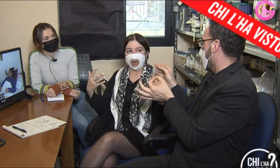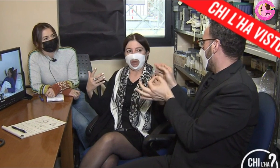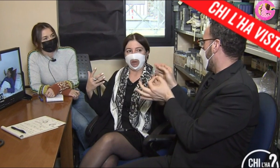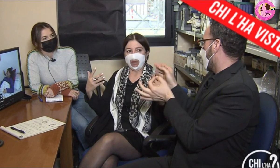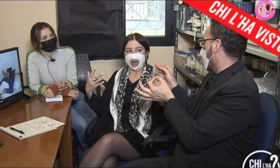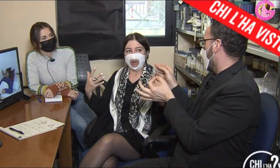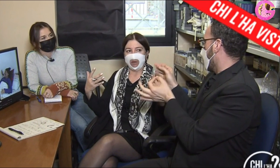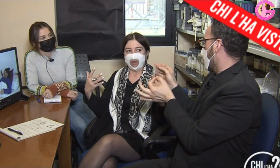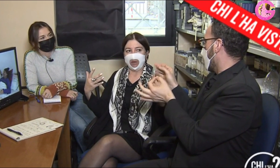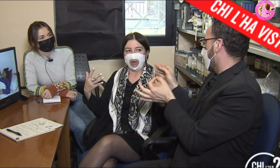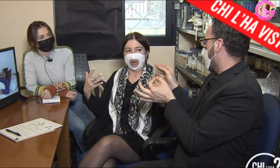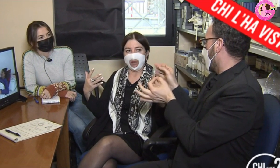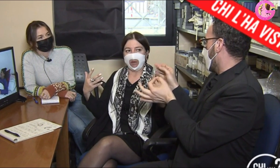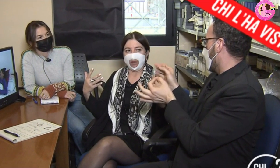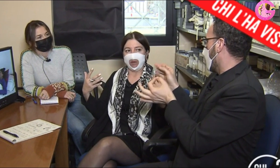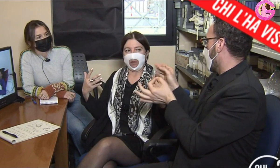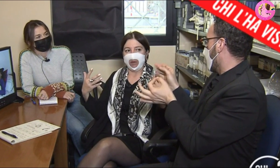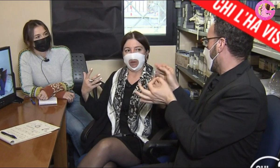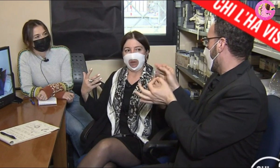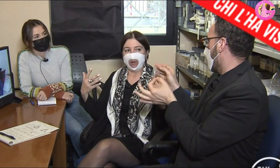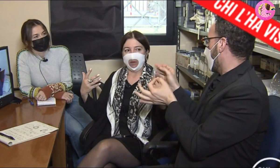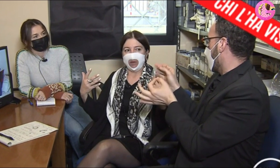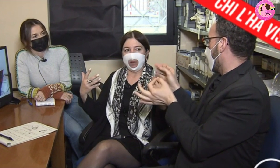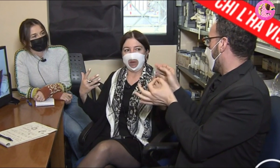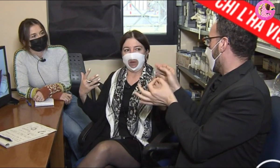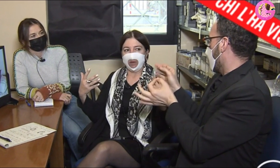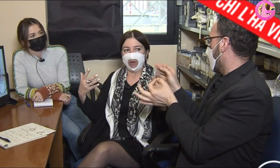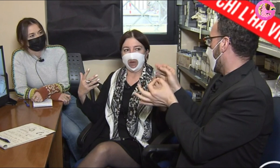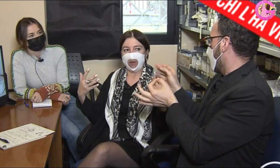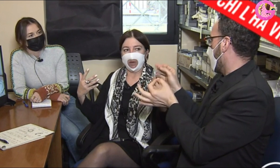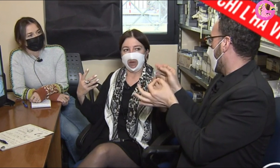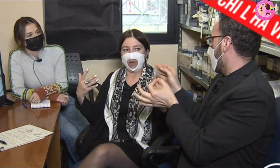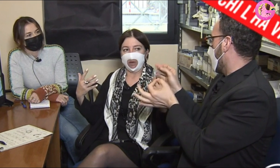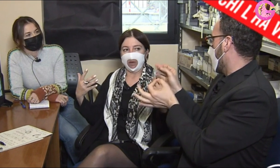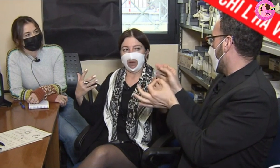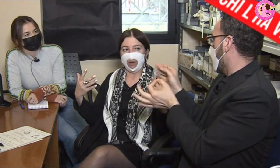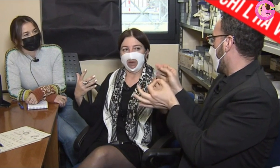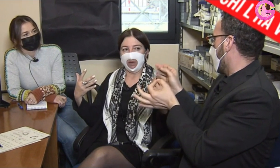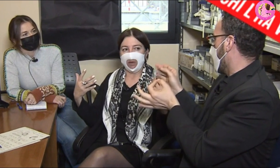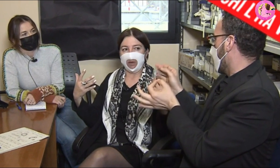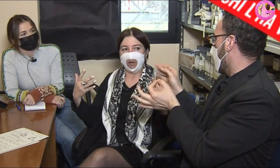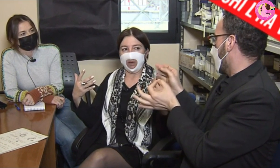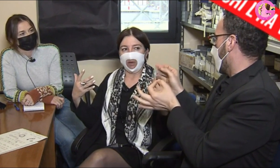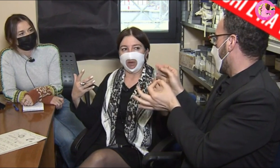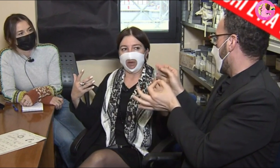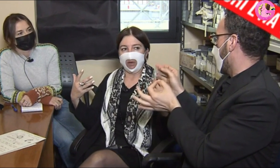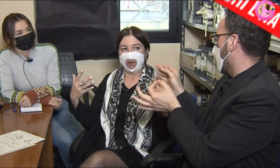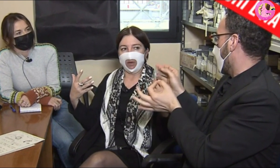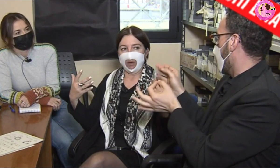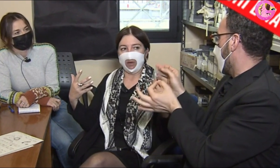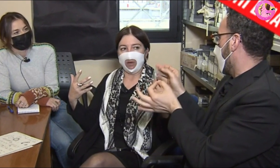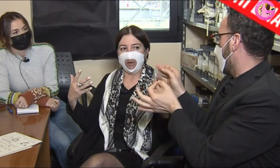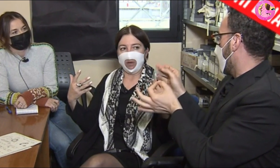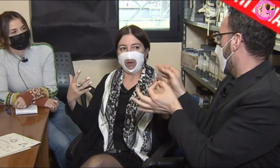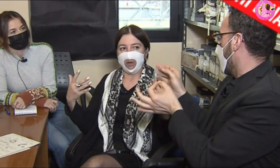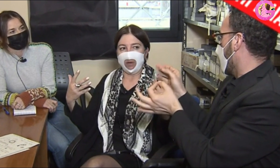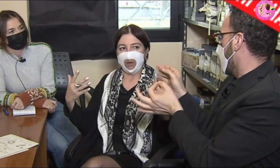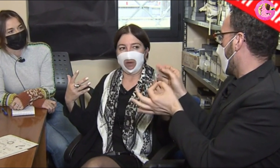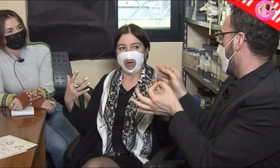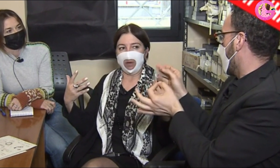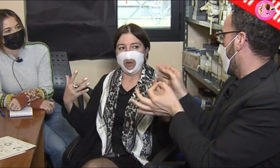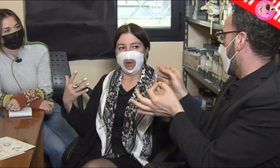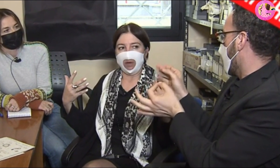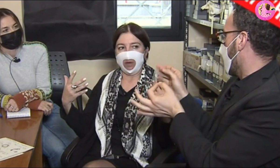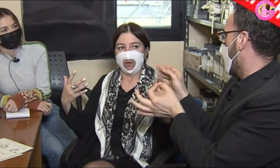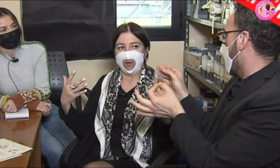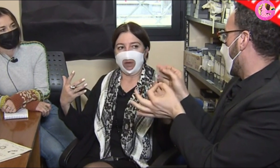avuto difficoltà a capire Battista e i due hanno confermato che ci sarebbero stati diversi fraintendimenti. Santarelli e Di Marco